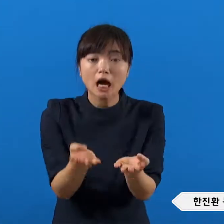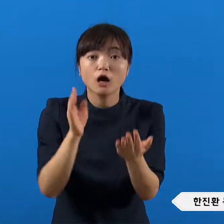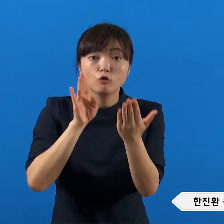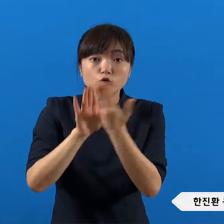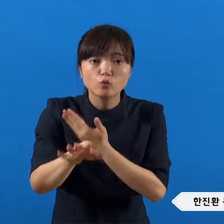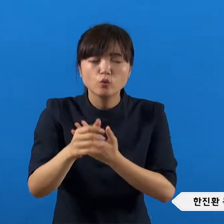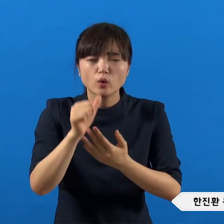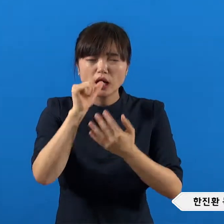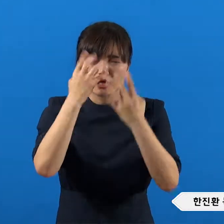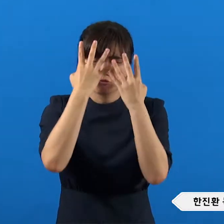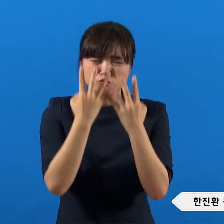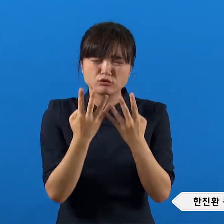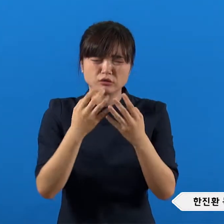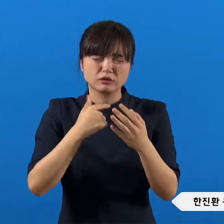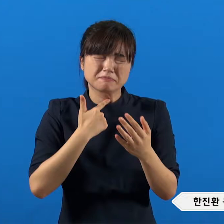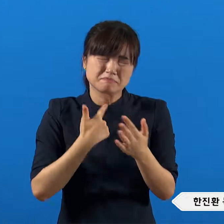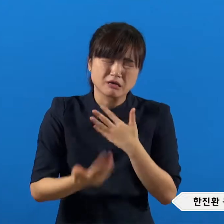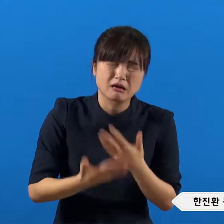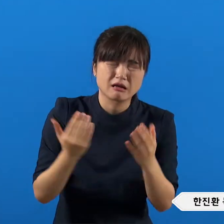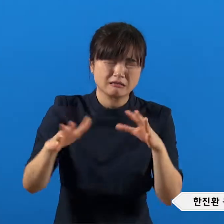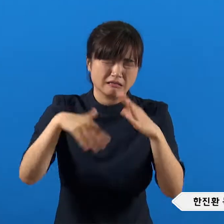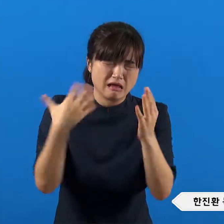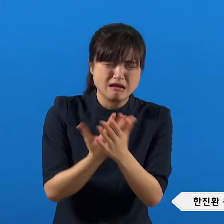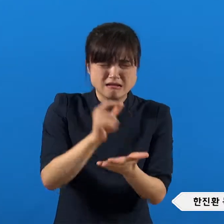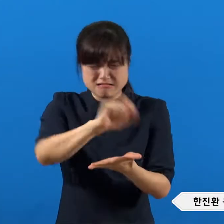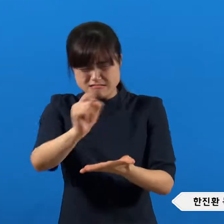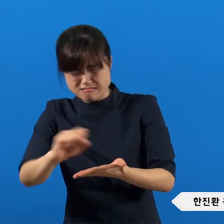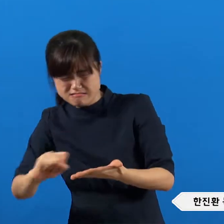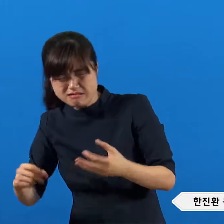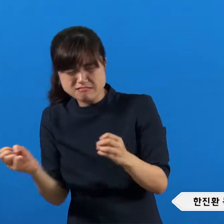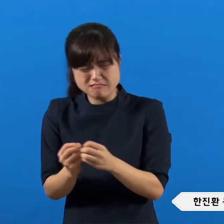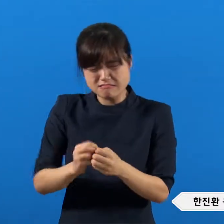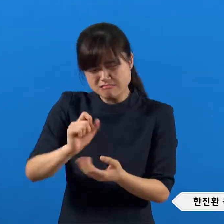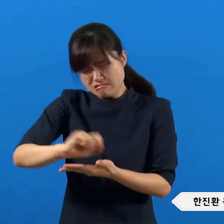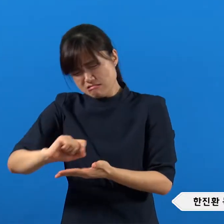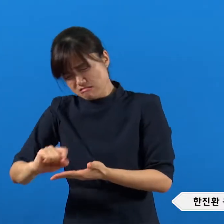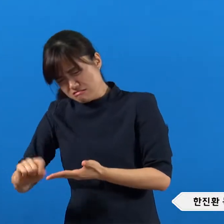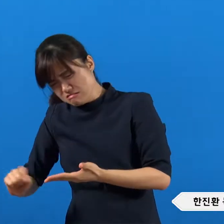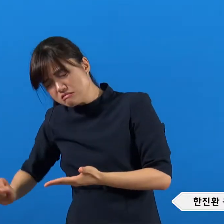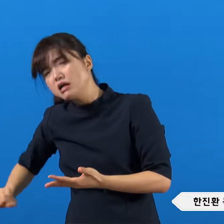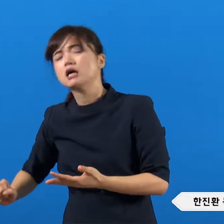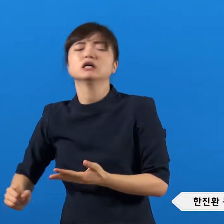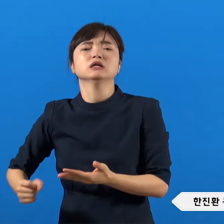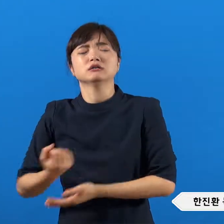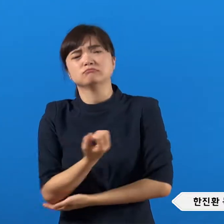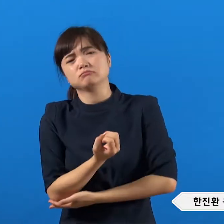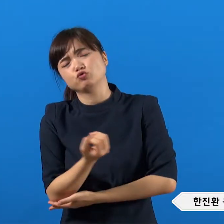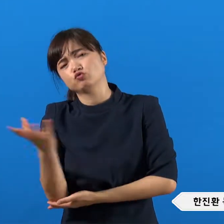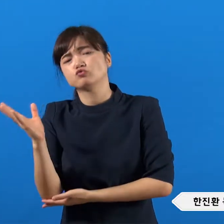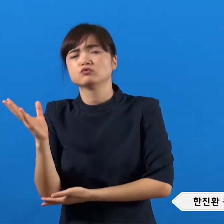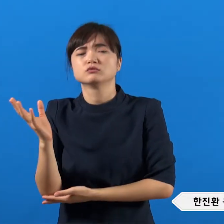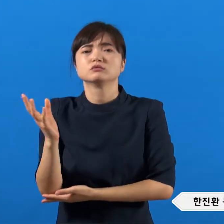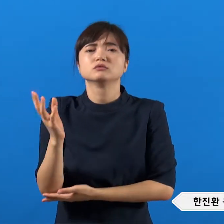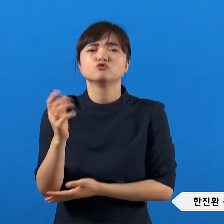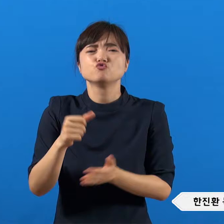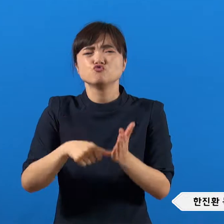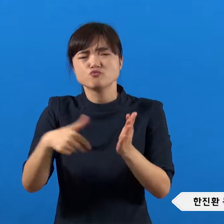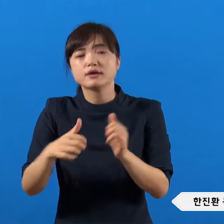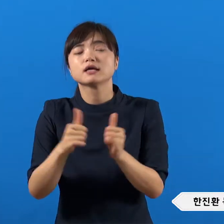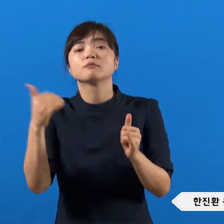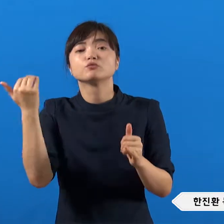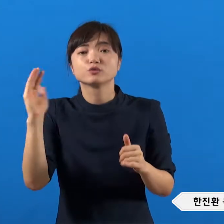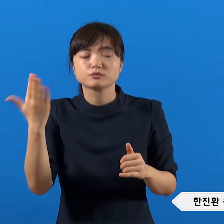모든 것들을 강력한 필치로 온 세상에 전하는 사람이 됐습니다. 그 청년의